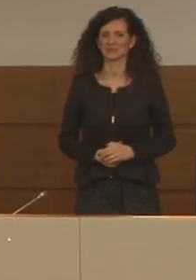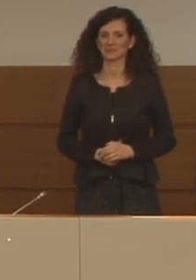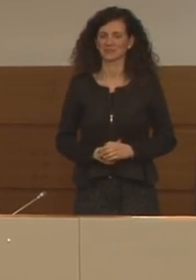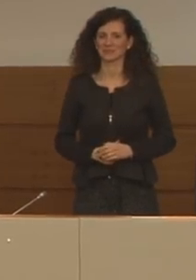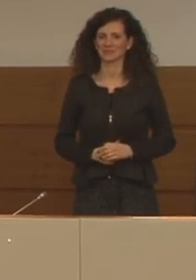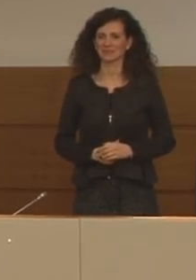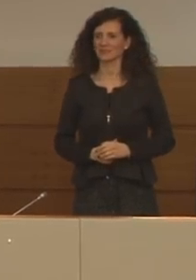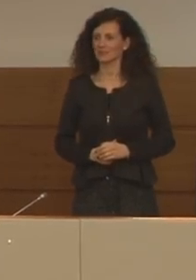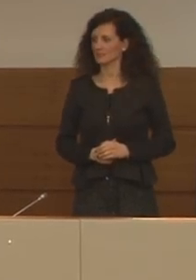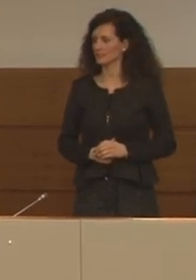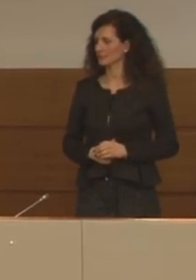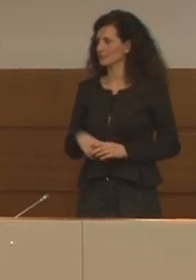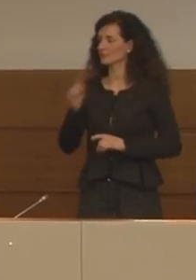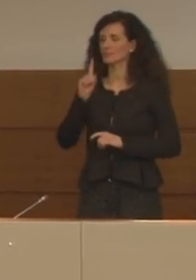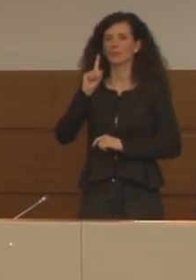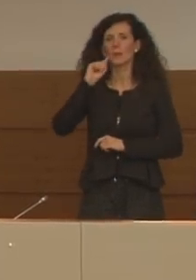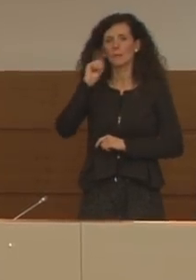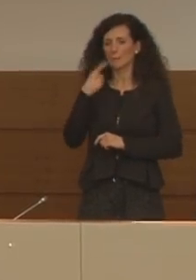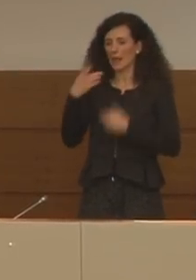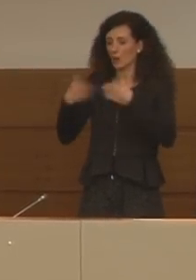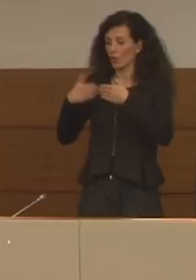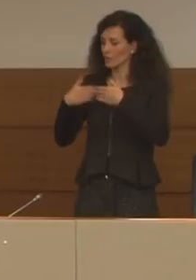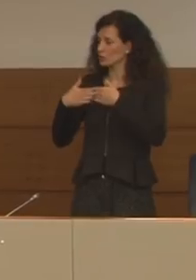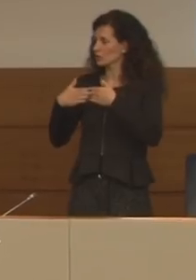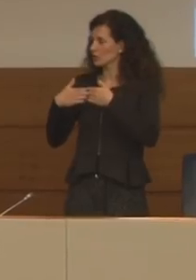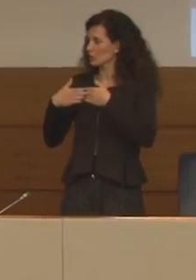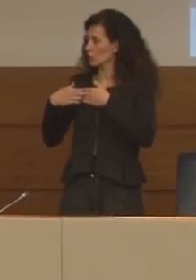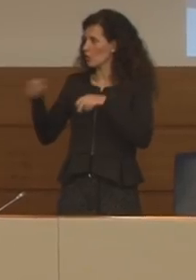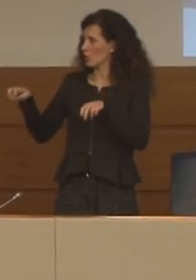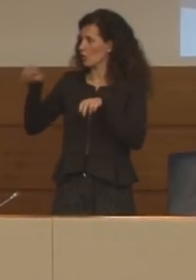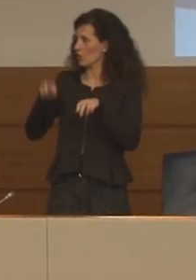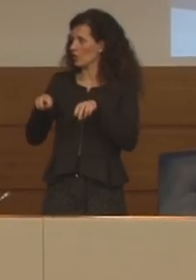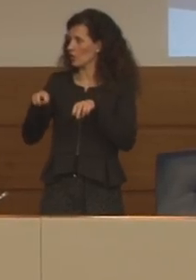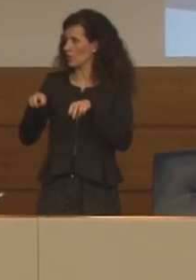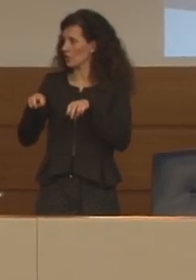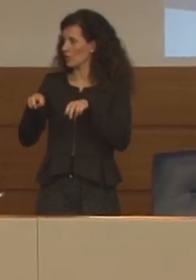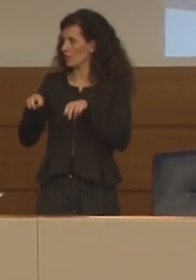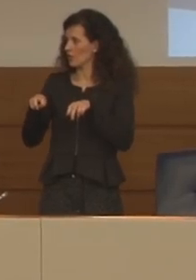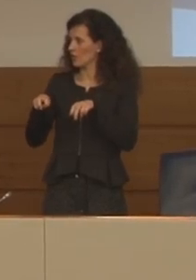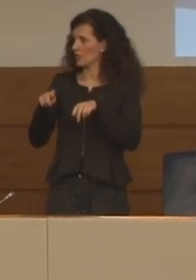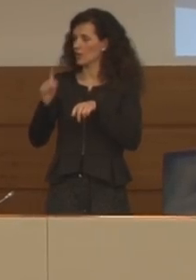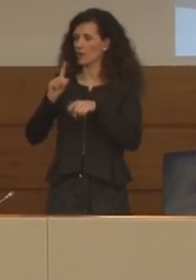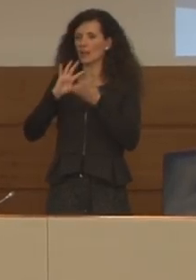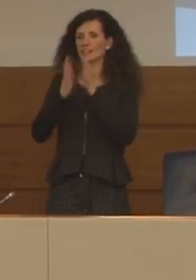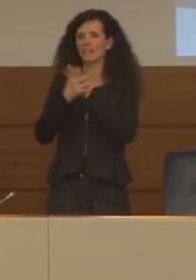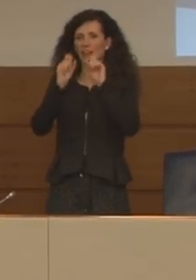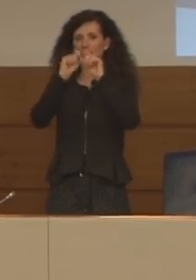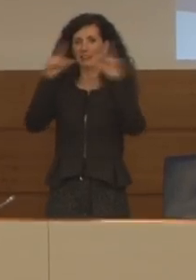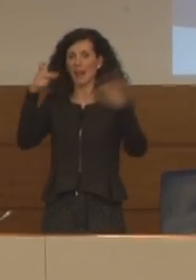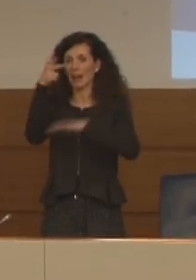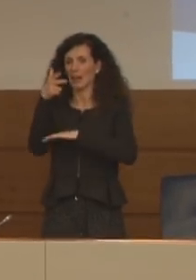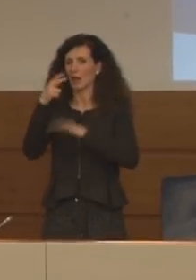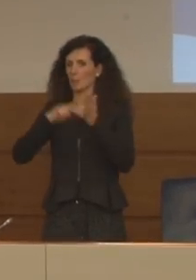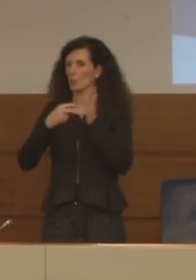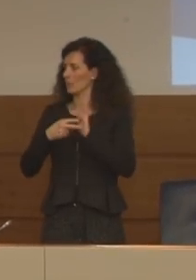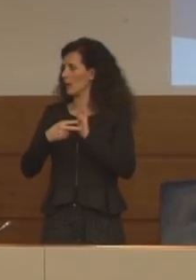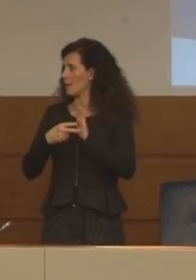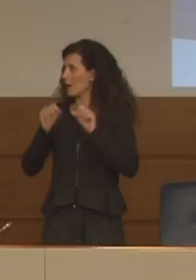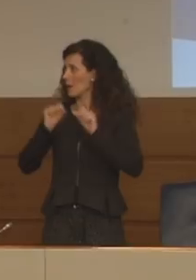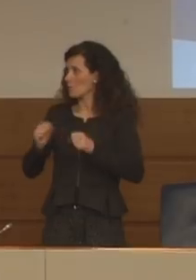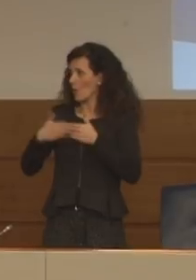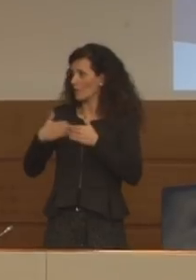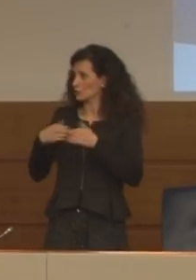no se si avvicina altrimenti non non c'è l'inquadratura quindi si avvicina un po